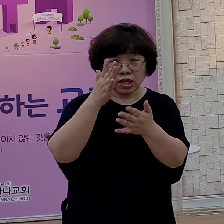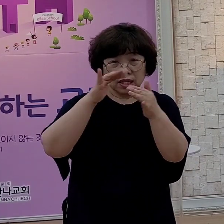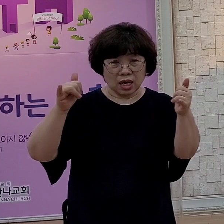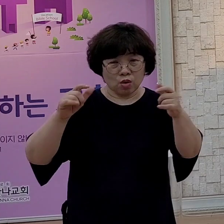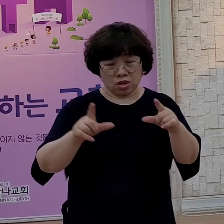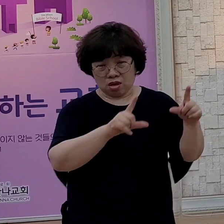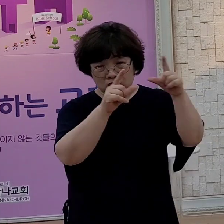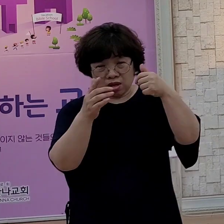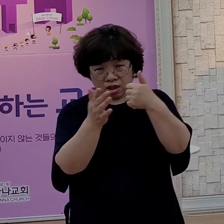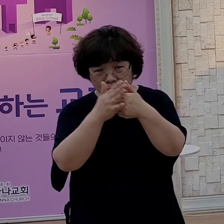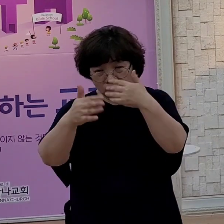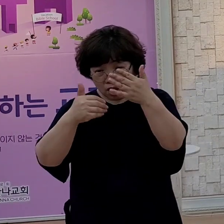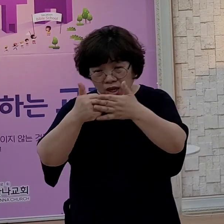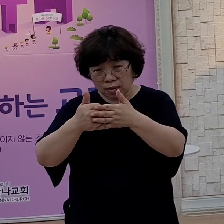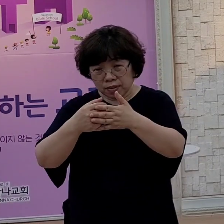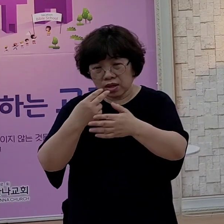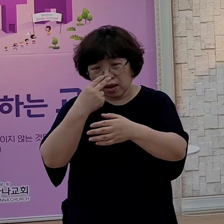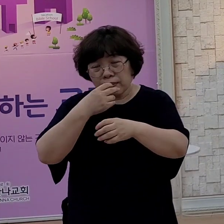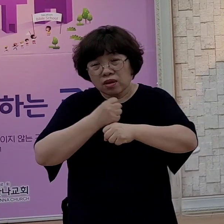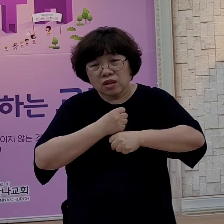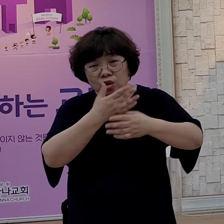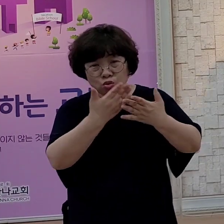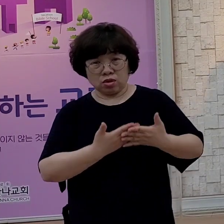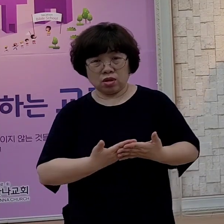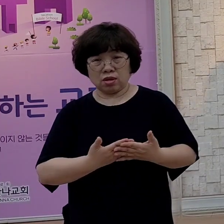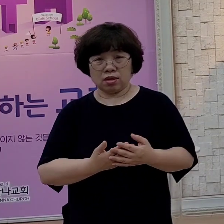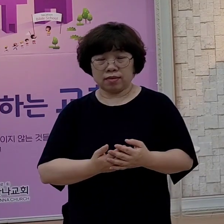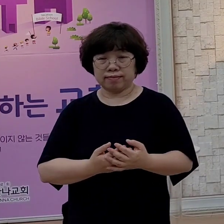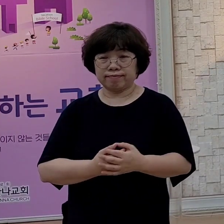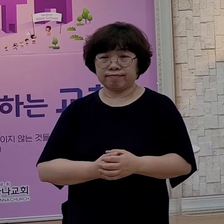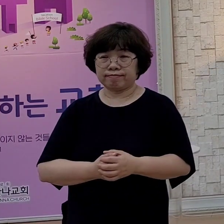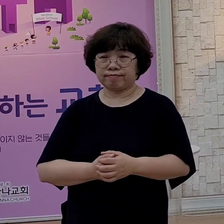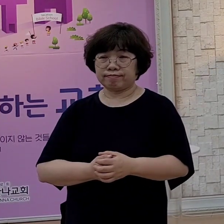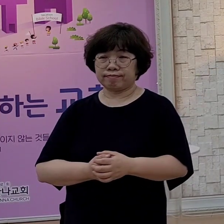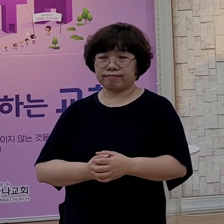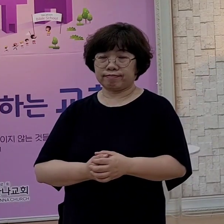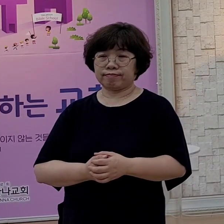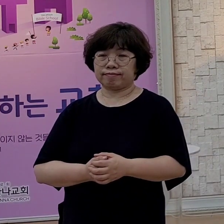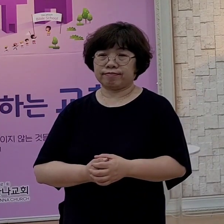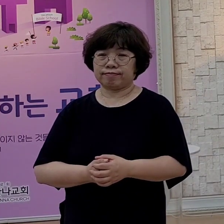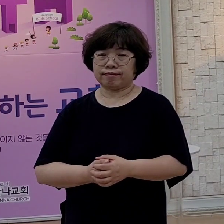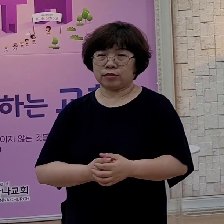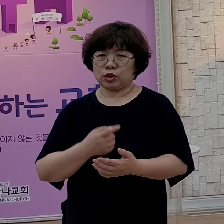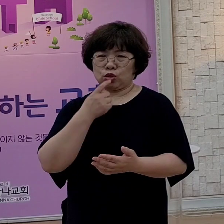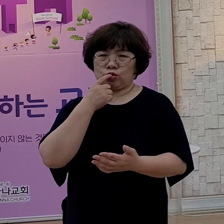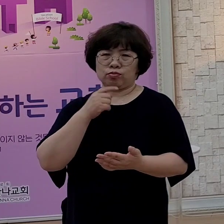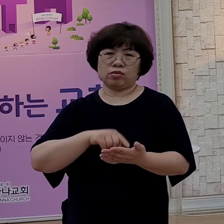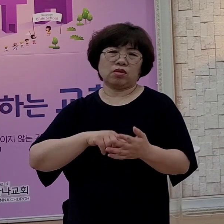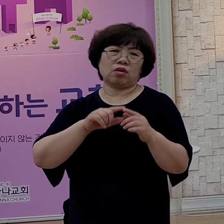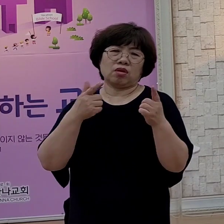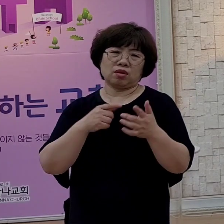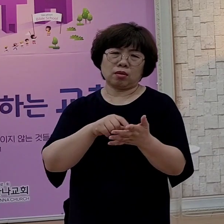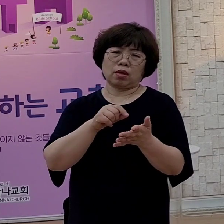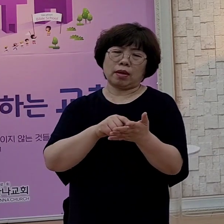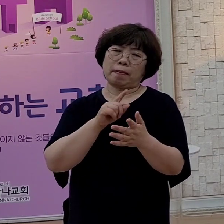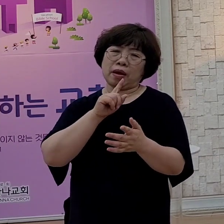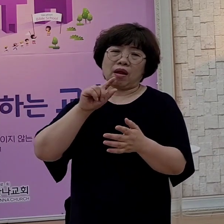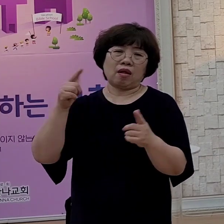그들을 살려주셨습니다. 여러분 이 말은 그럼 이게 쉬운 말이 아닙니다. 간단한 말이